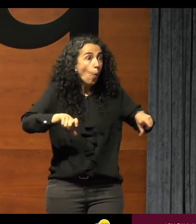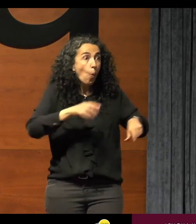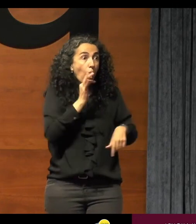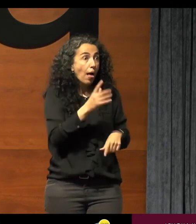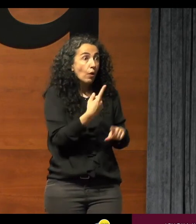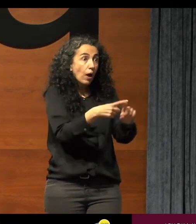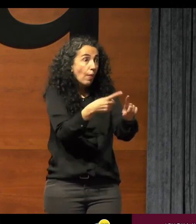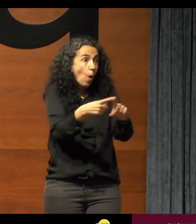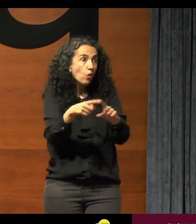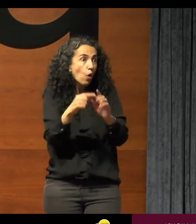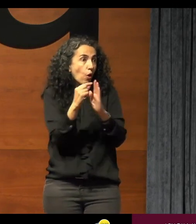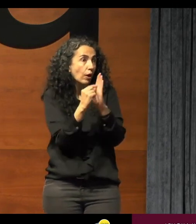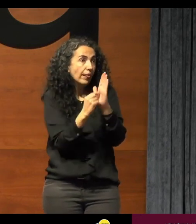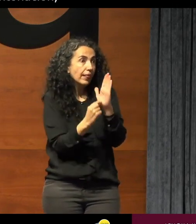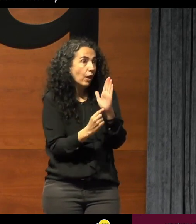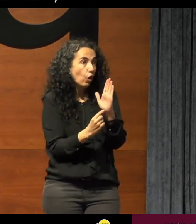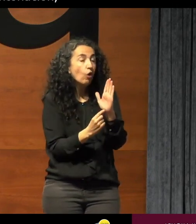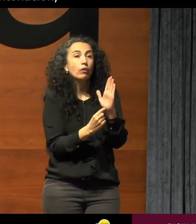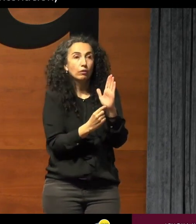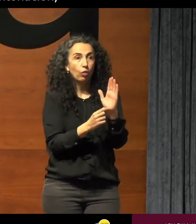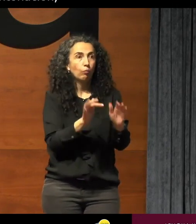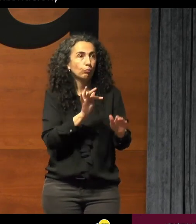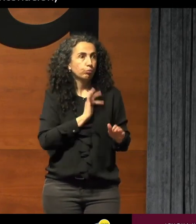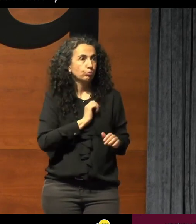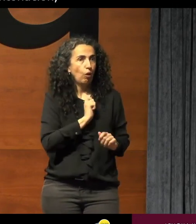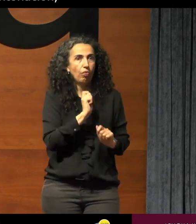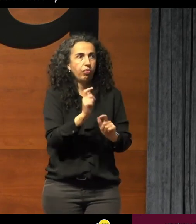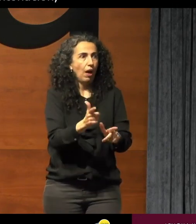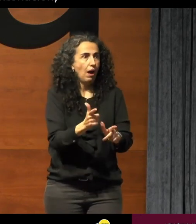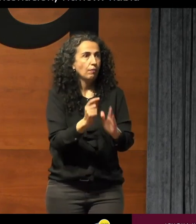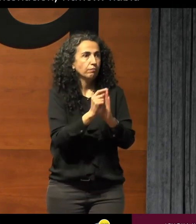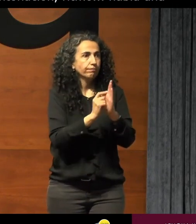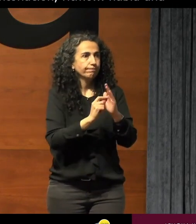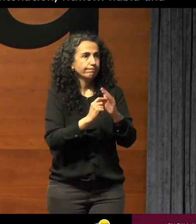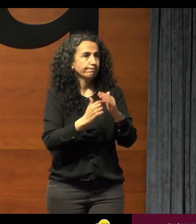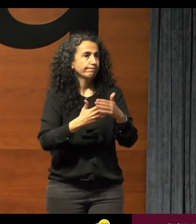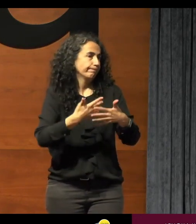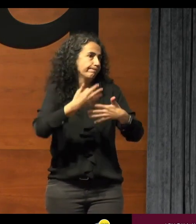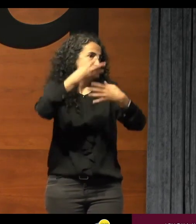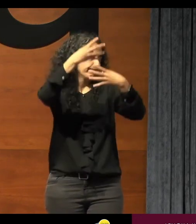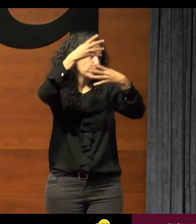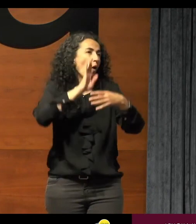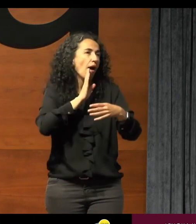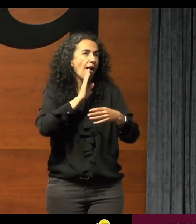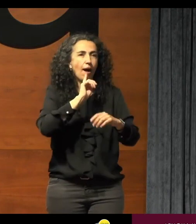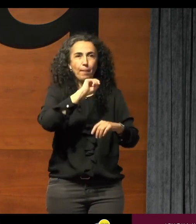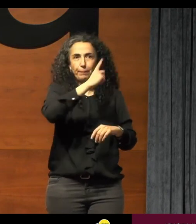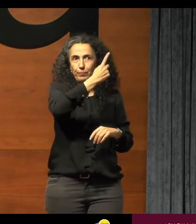una serie de puntuaciones, una serie de criterios, y el jurado determinaba, bueno, pues los